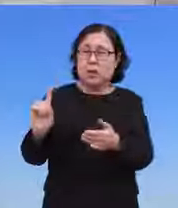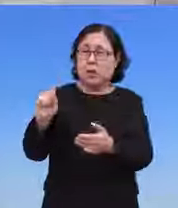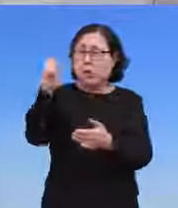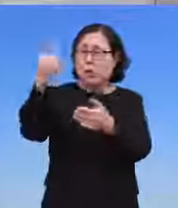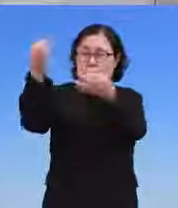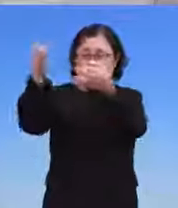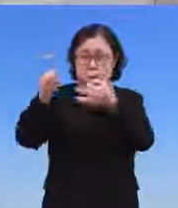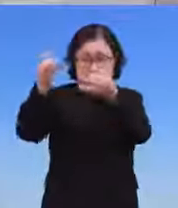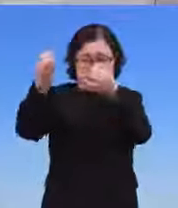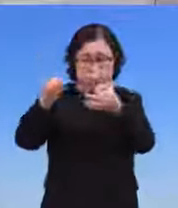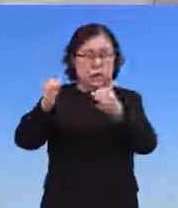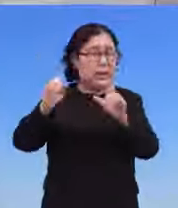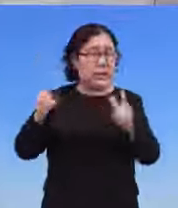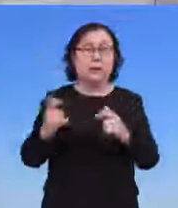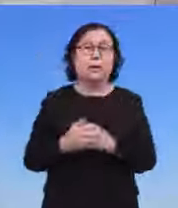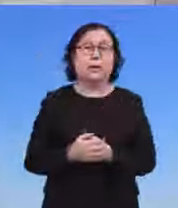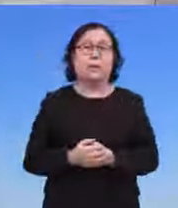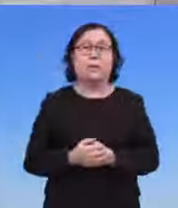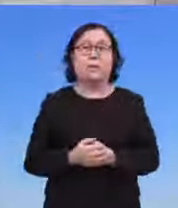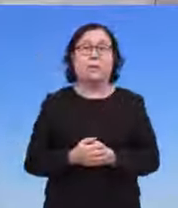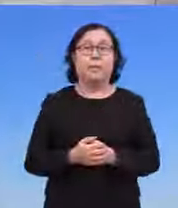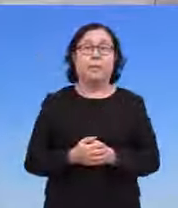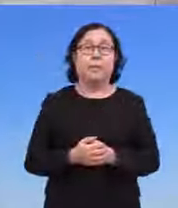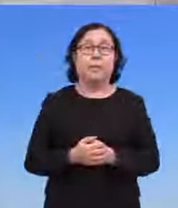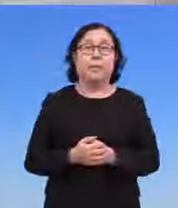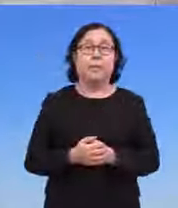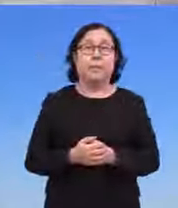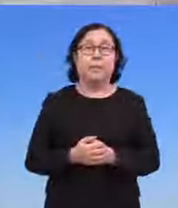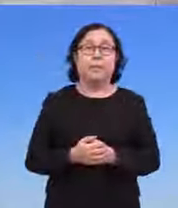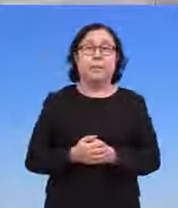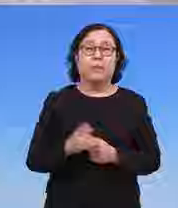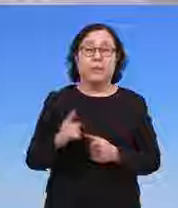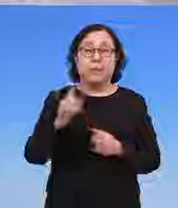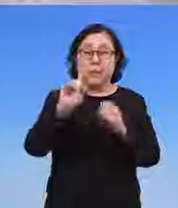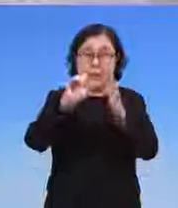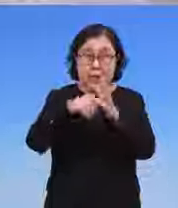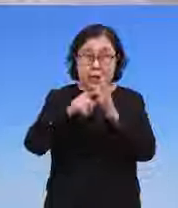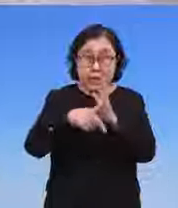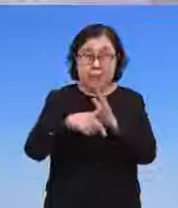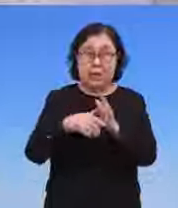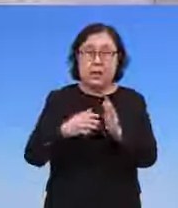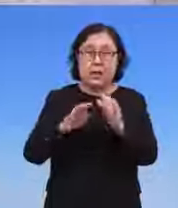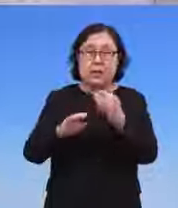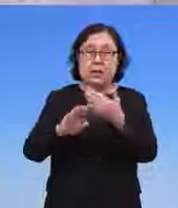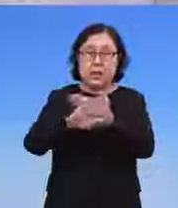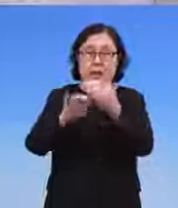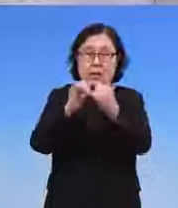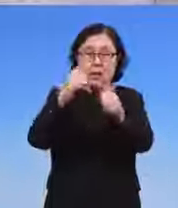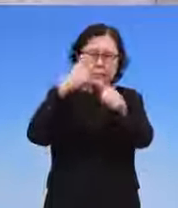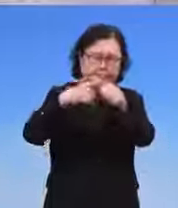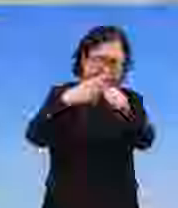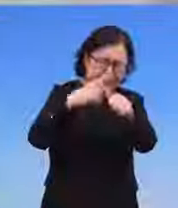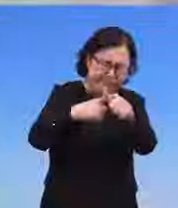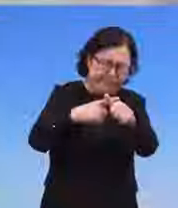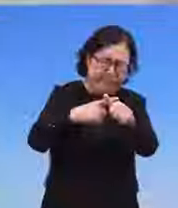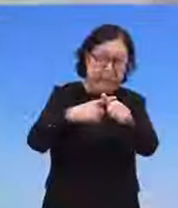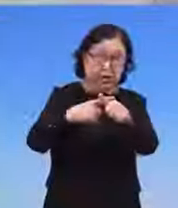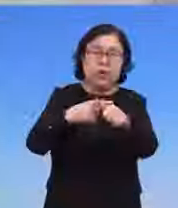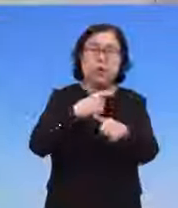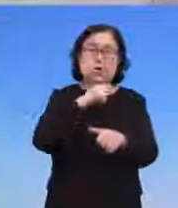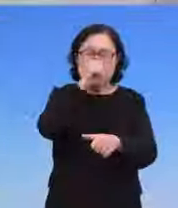봐주거든요. 누가 우리를 그렇게 높게 봐주느냐고요. 이 시대는 깎아내리기에 바쁜